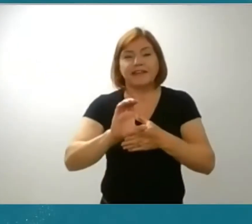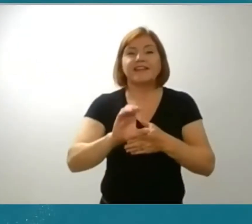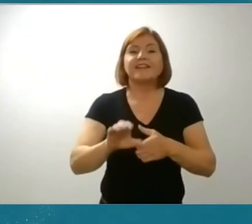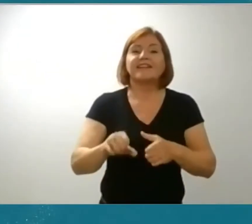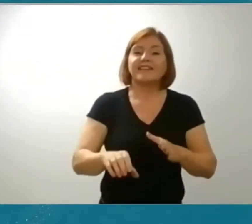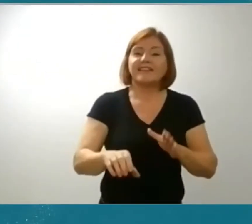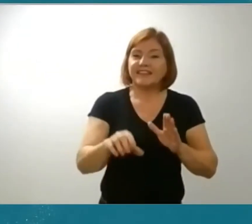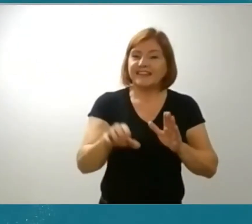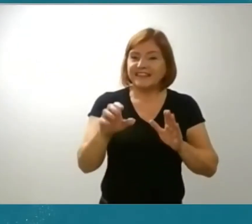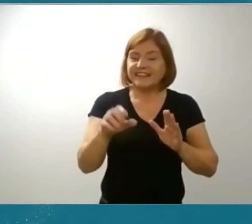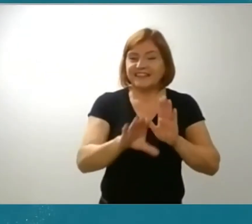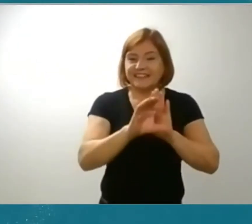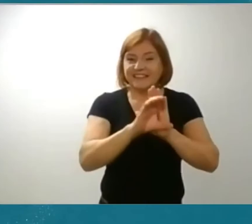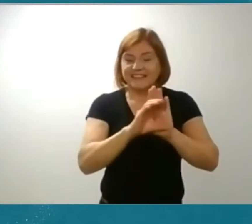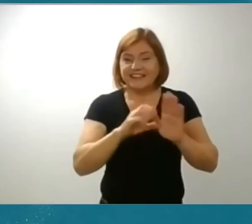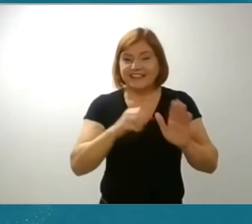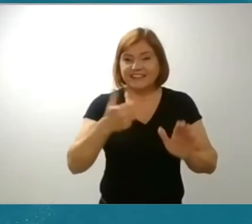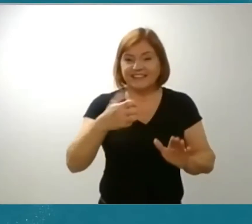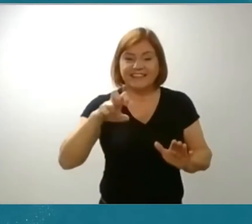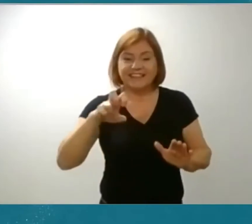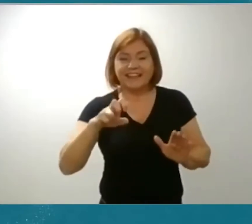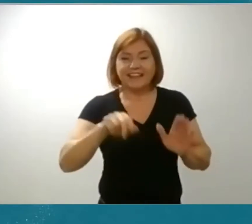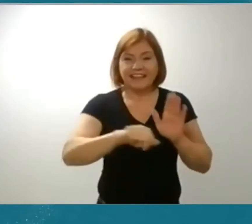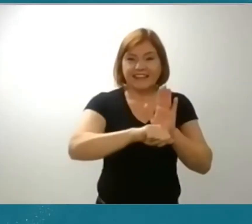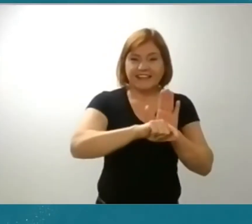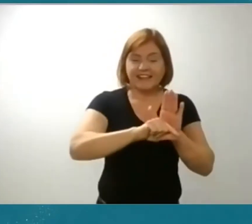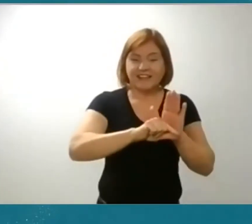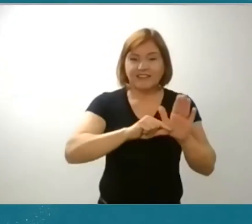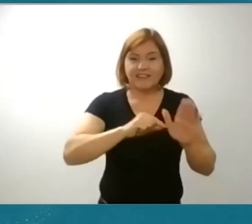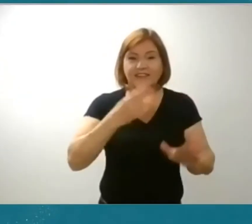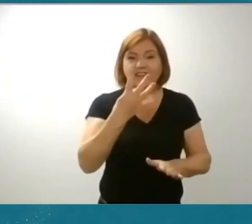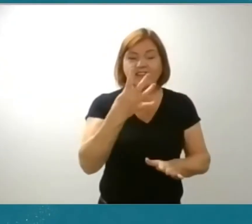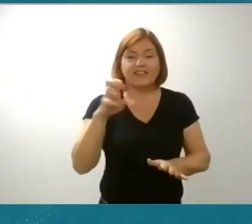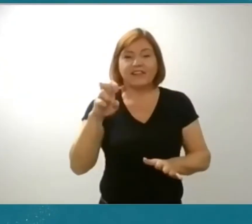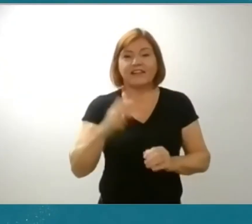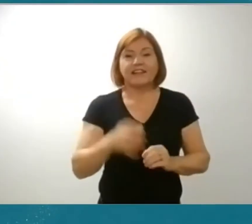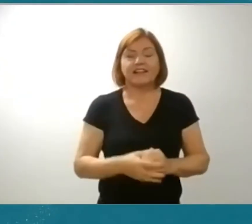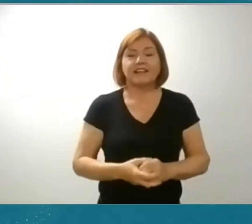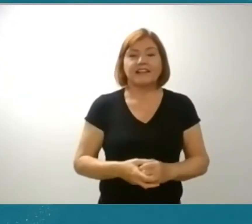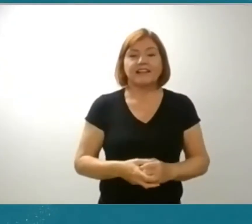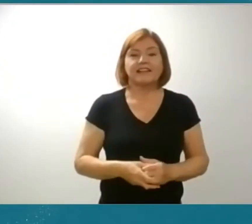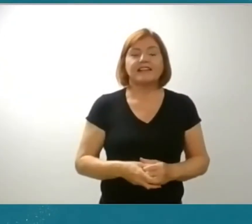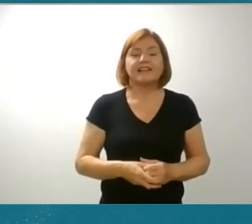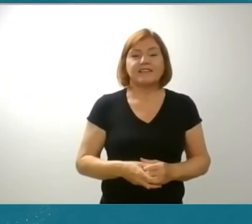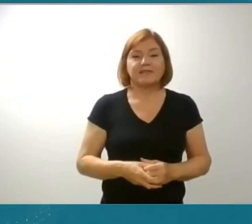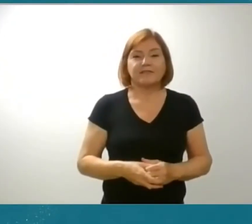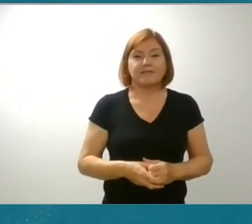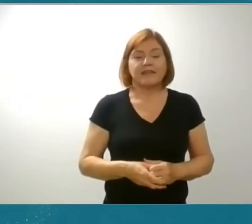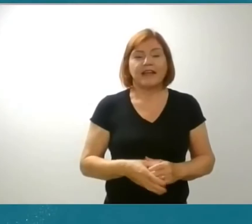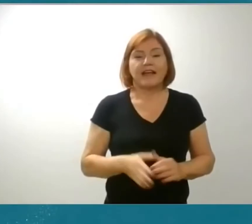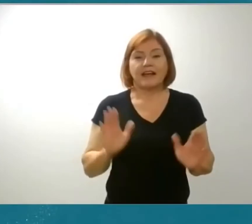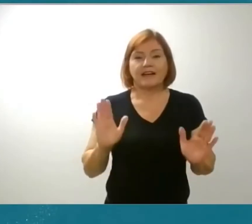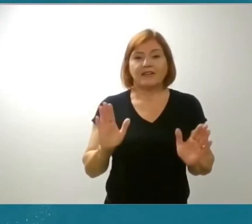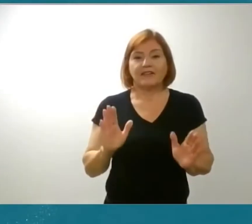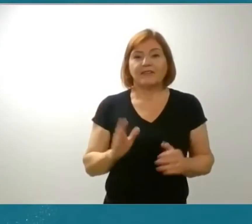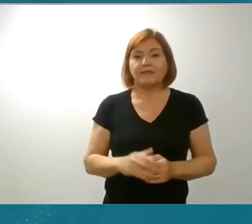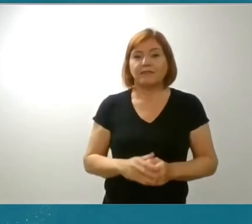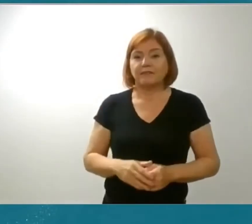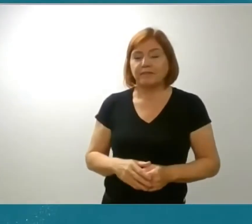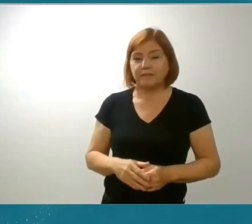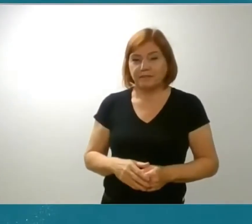mim mesmo. Ele ia e voltava, só que a volta dele, irmãos, é por meio do